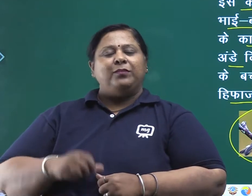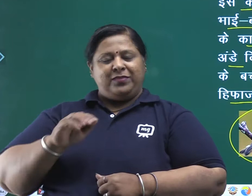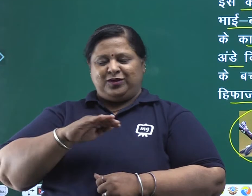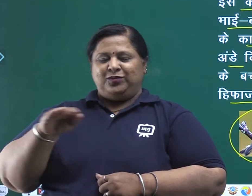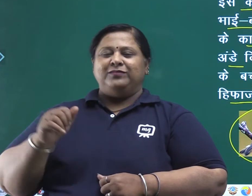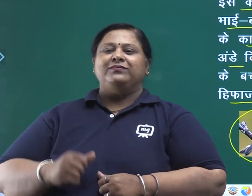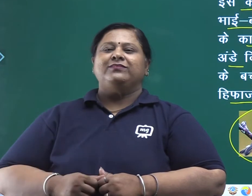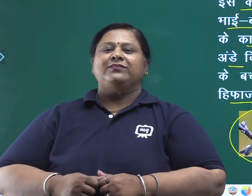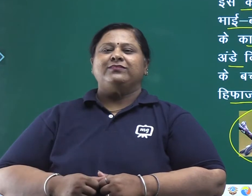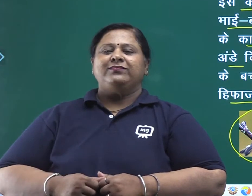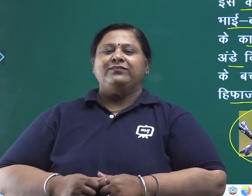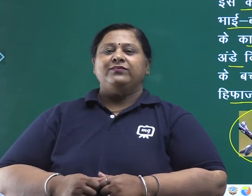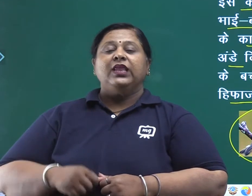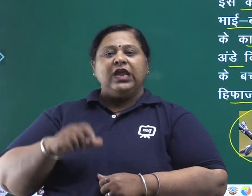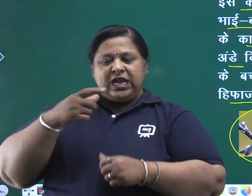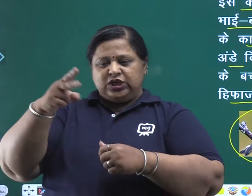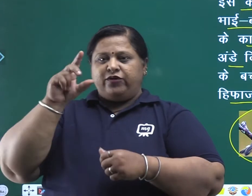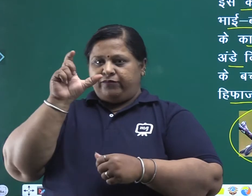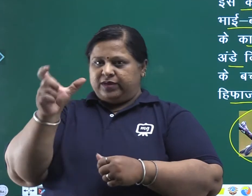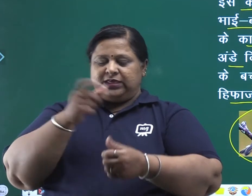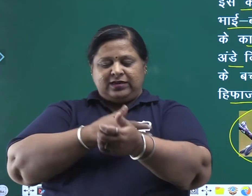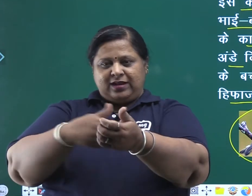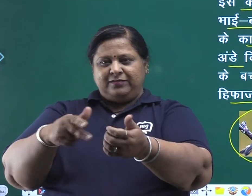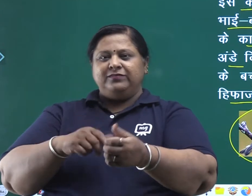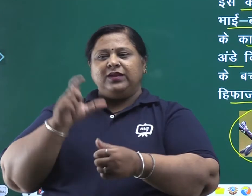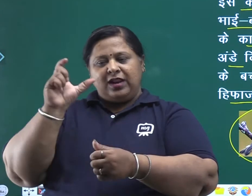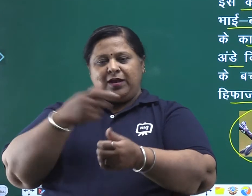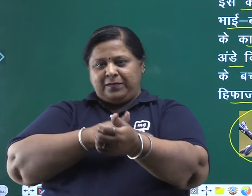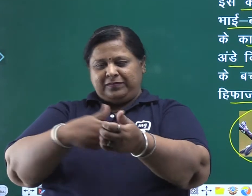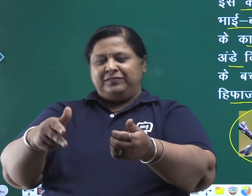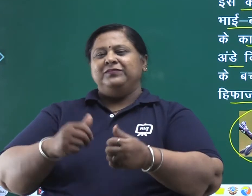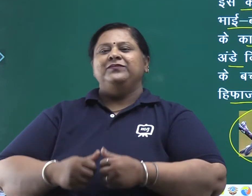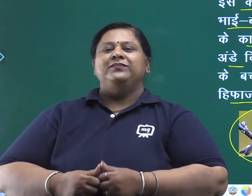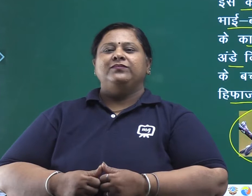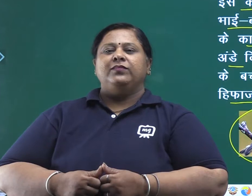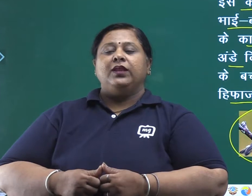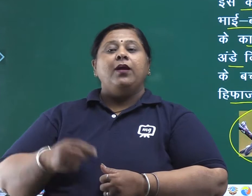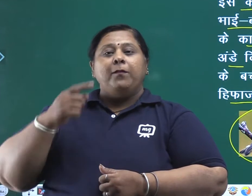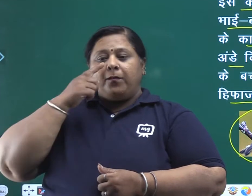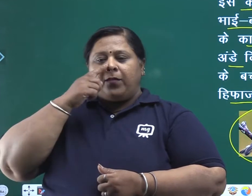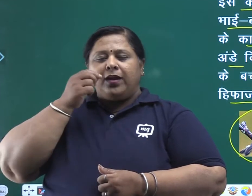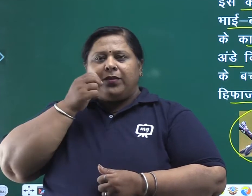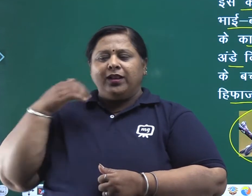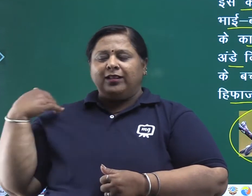बच्चों, केशव और श्यामा भाई बहन थे